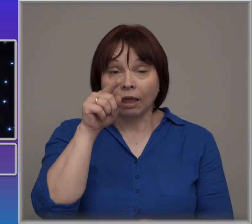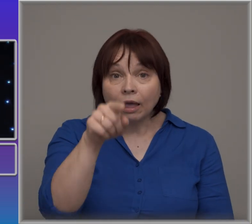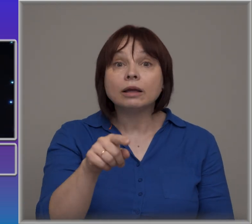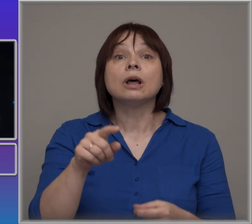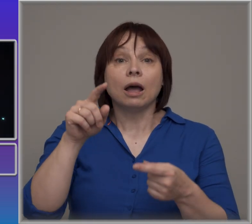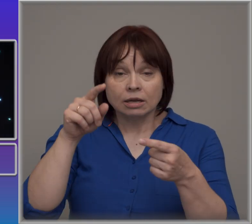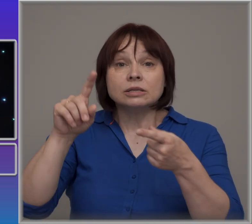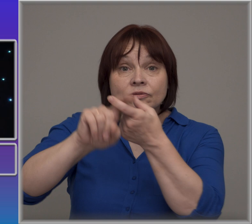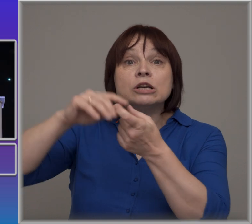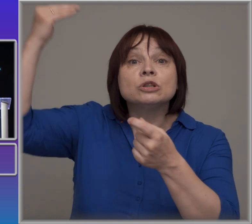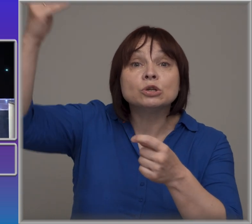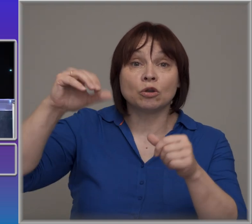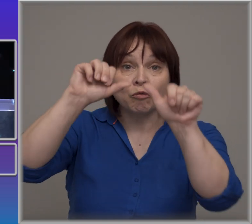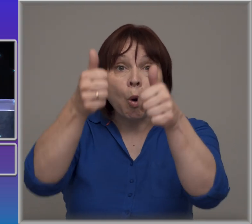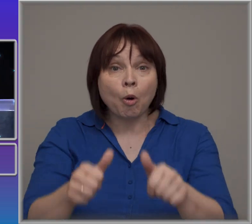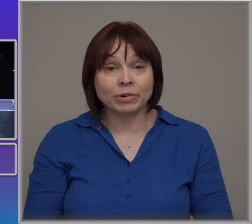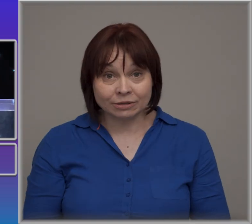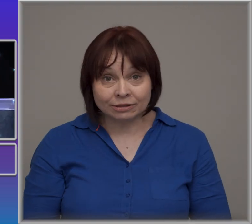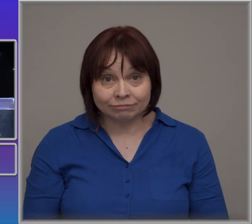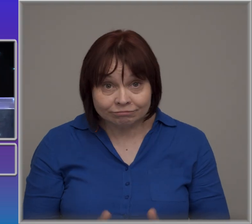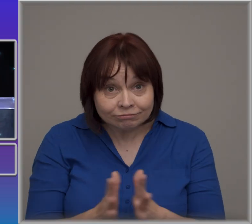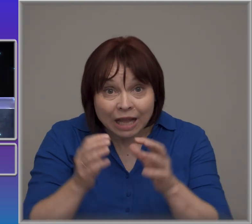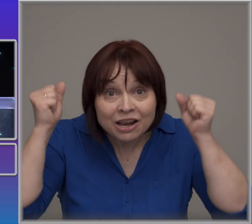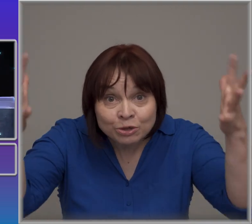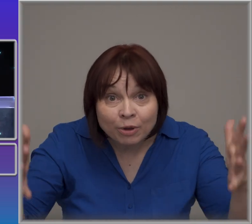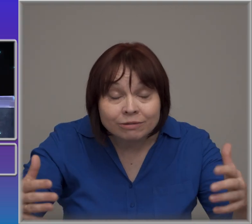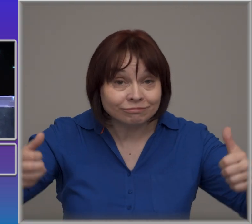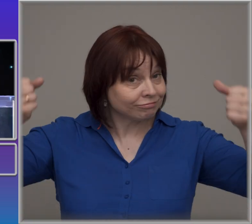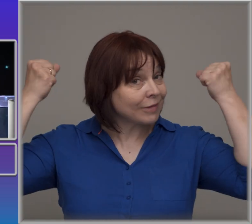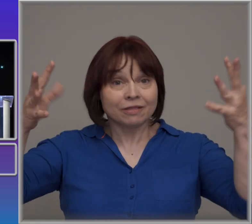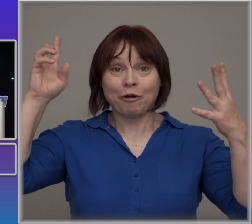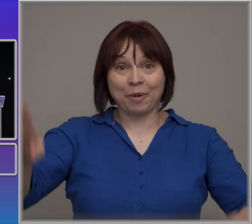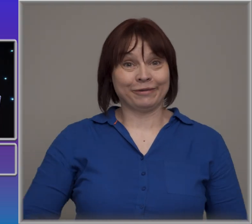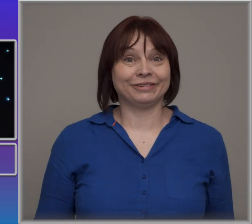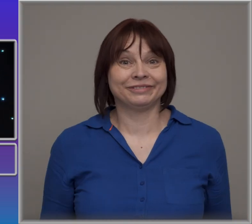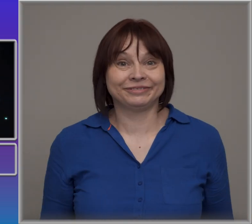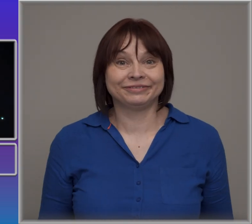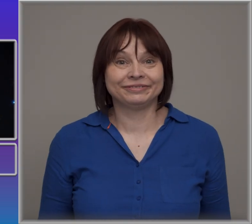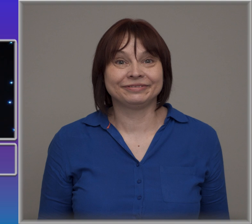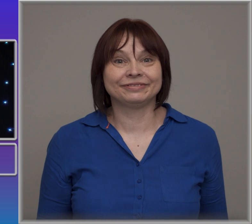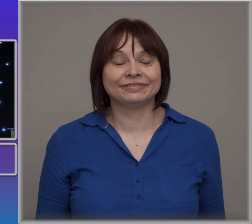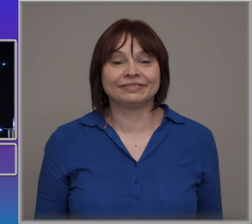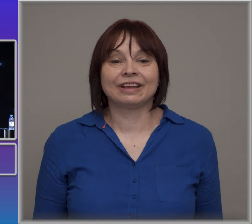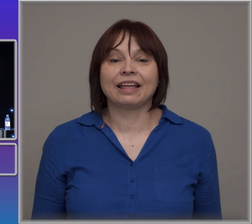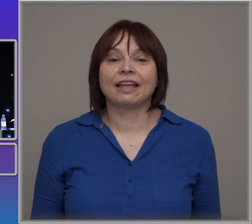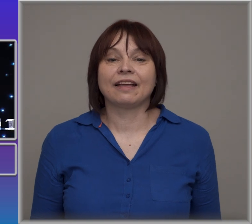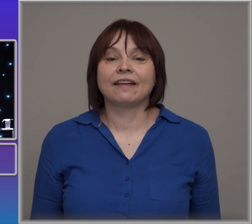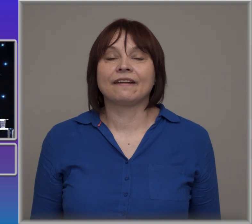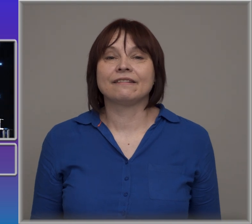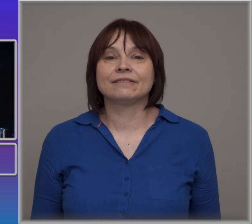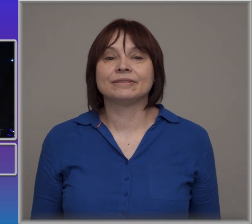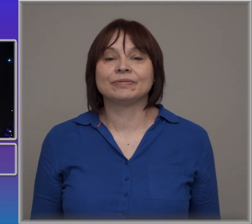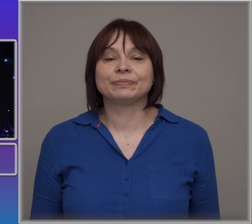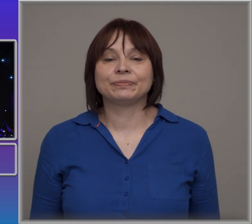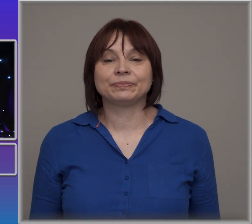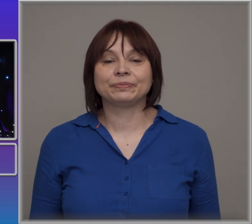сотворил, Он сотворил его по своему образу для того, чтобы человек отображал Бога в этом мире. И поэтому